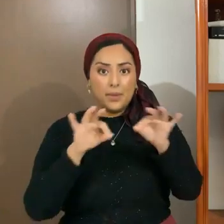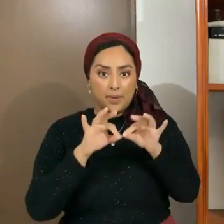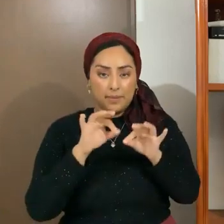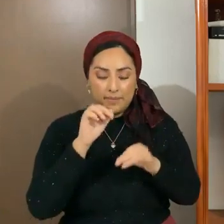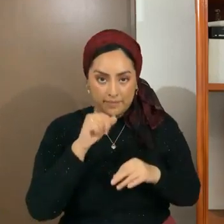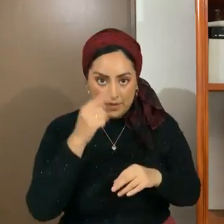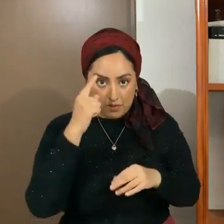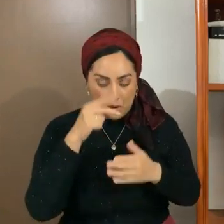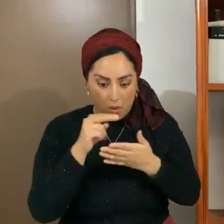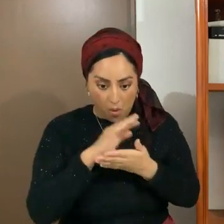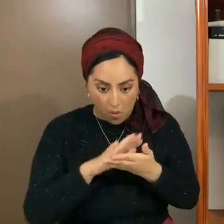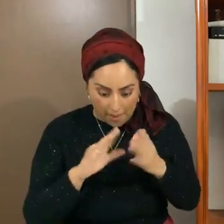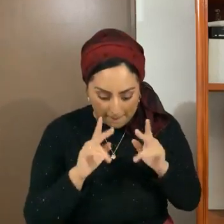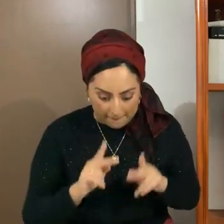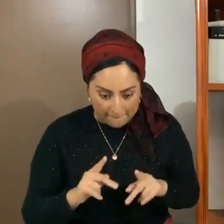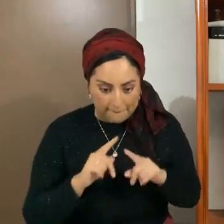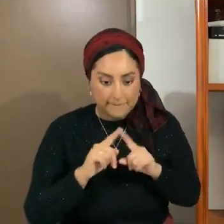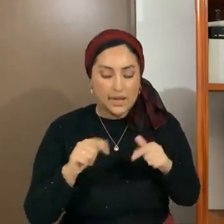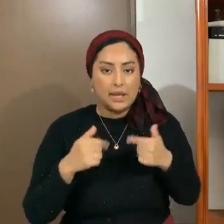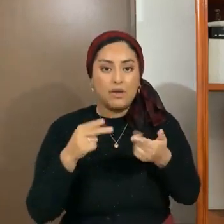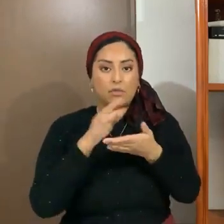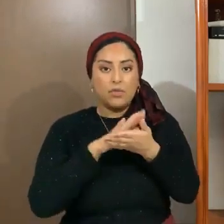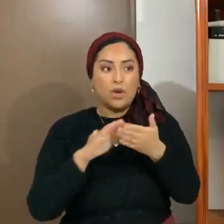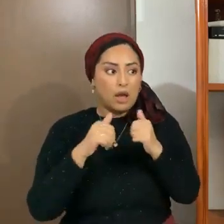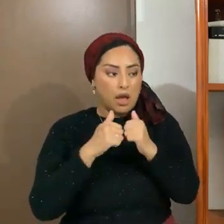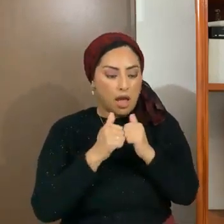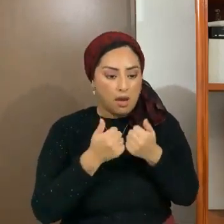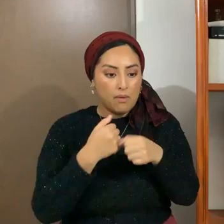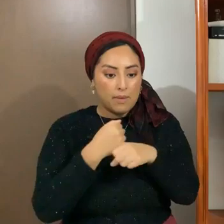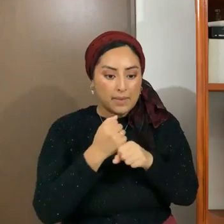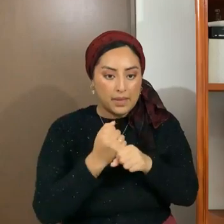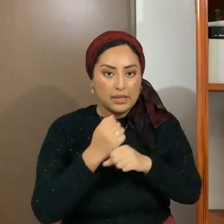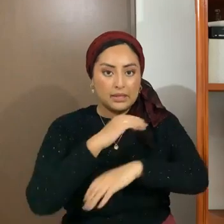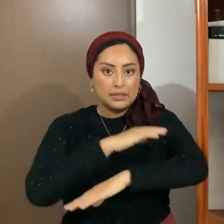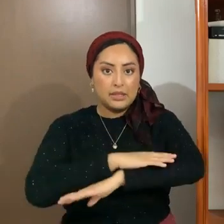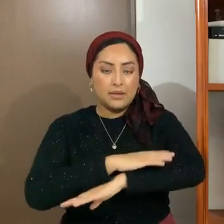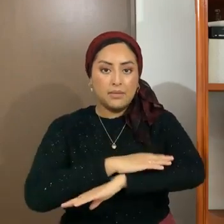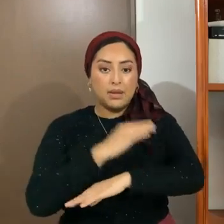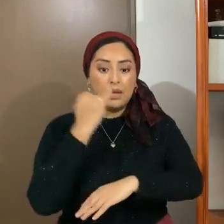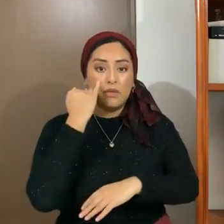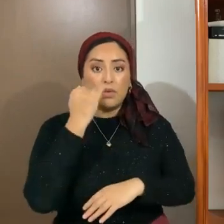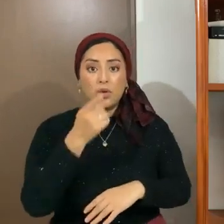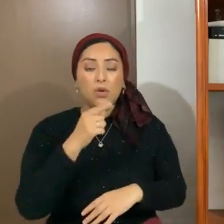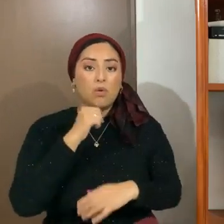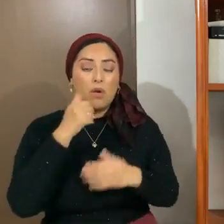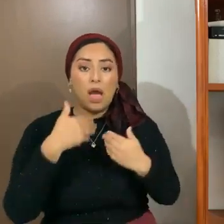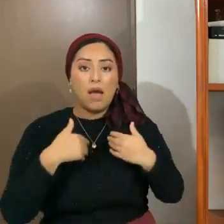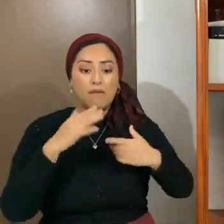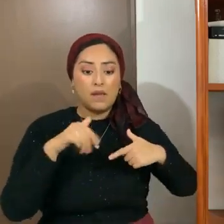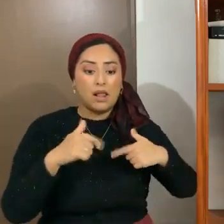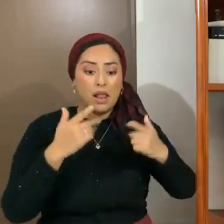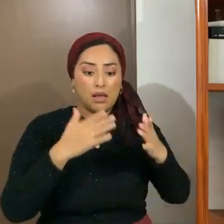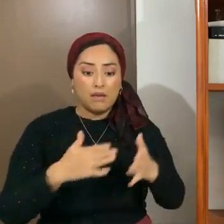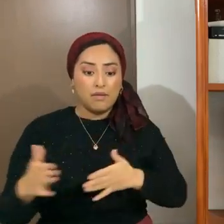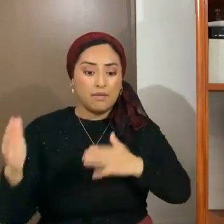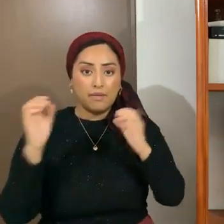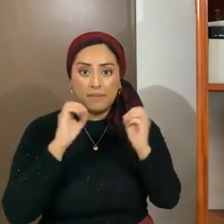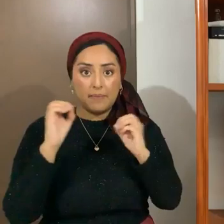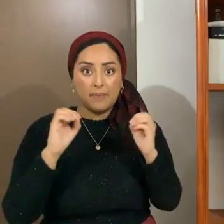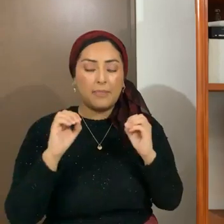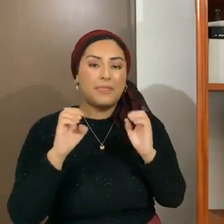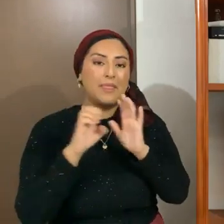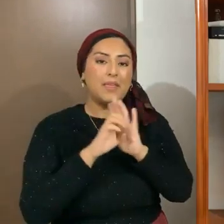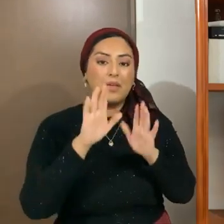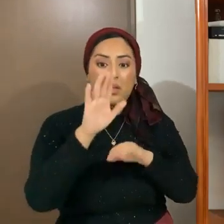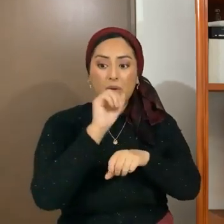Kadoshim, sino la santidad con que prepares tu mesa. Si tú no tienes en orden tu vida, entonces, y por ejemplo, que